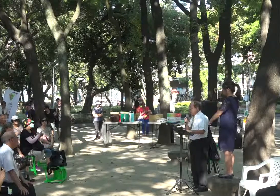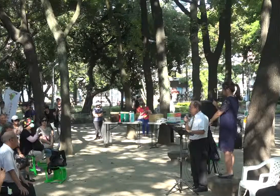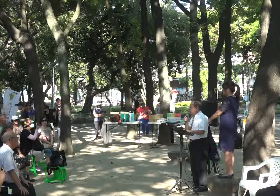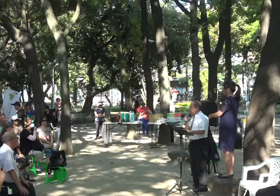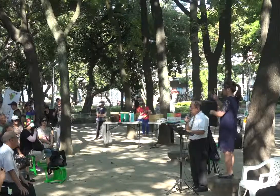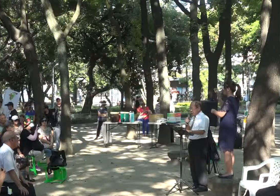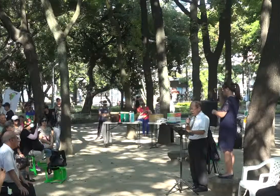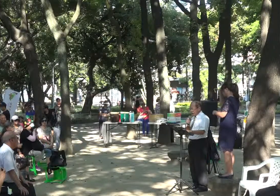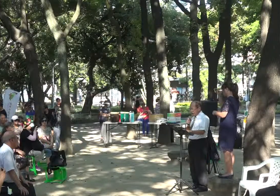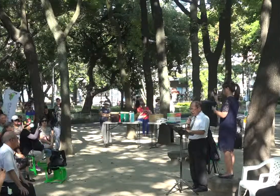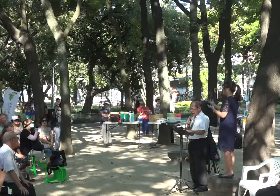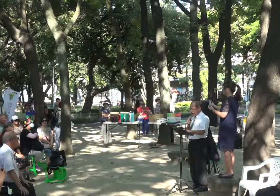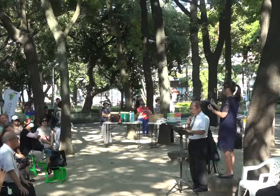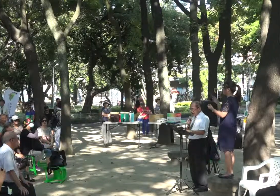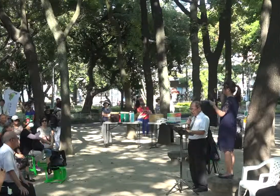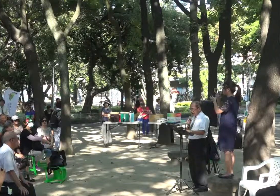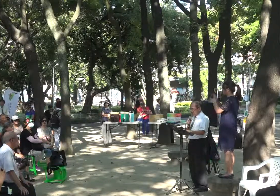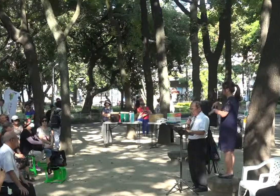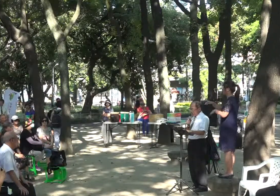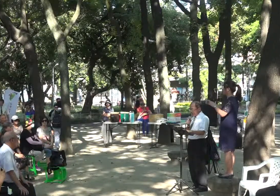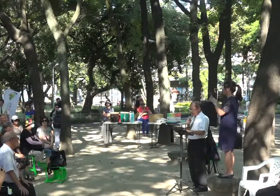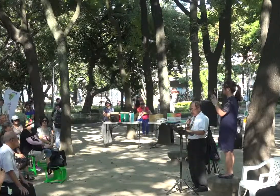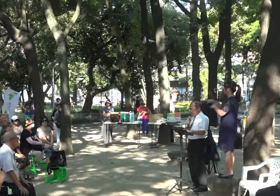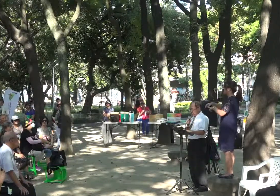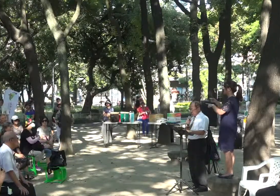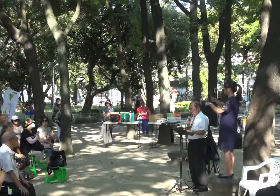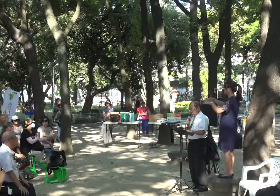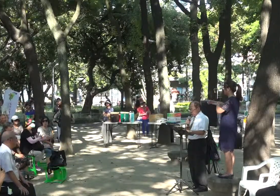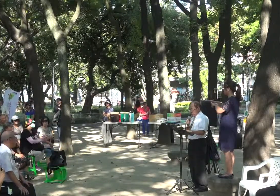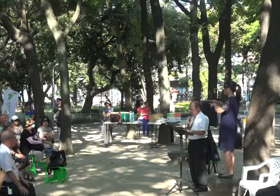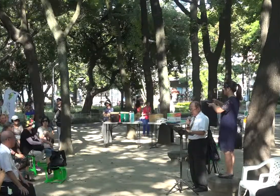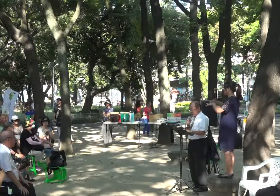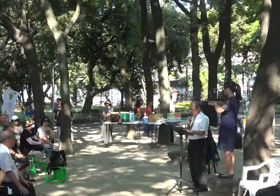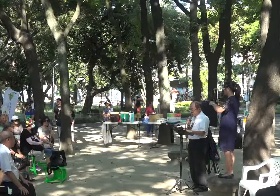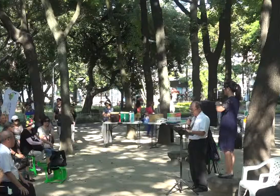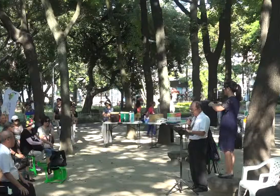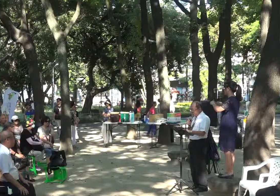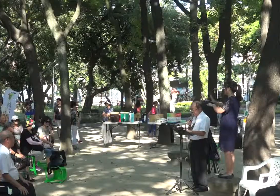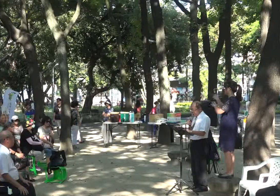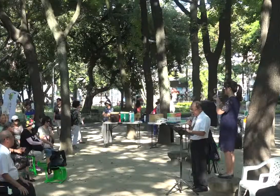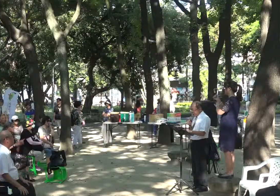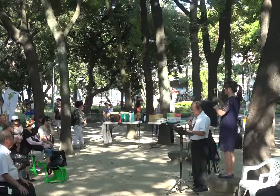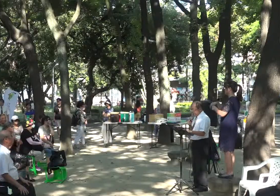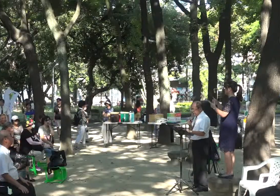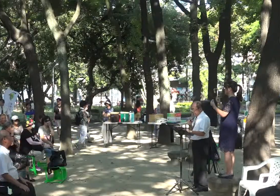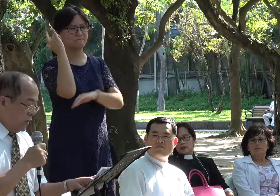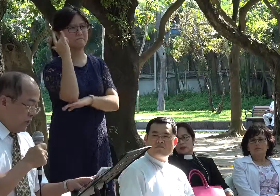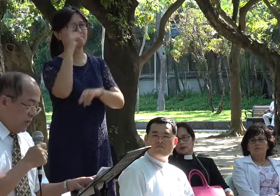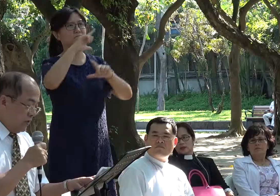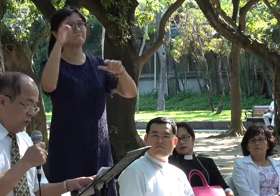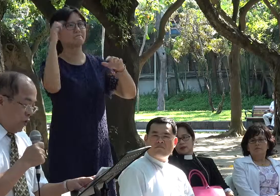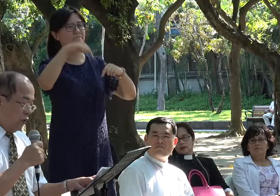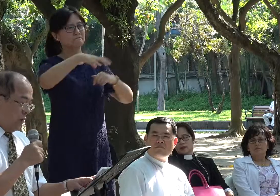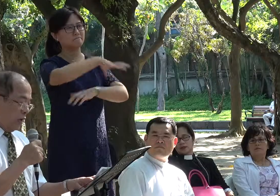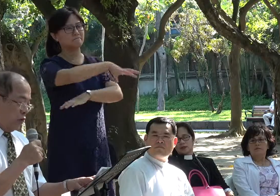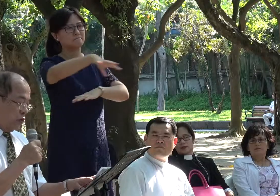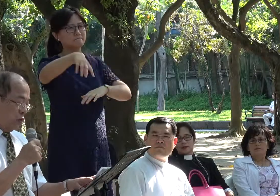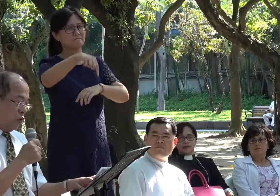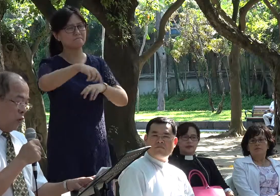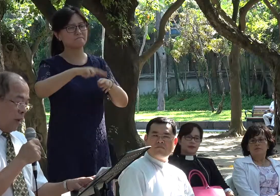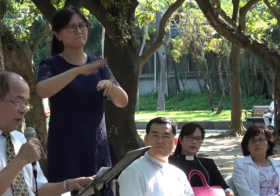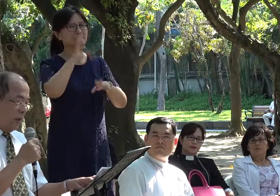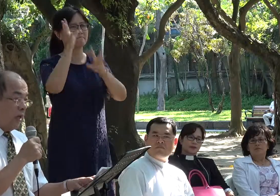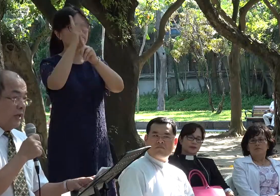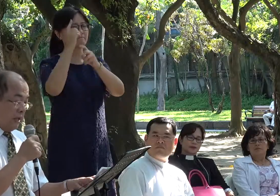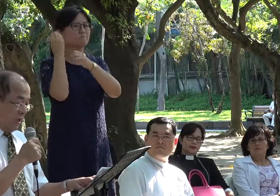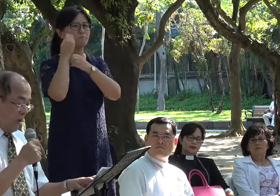牧养即间伫28公园内。大树下的教会，这真正是上帝所赐